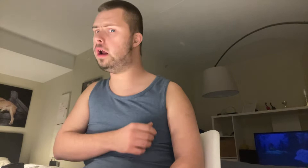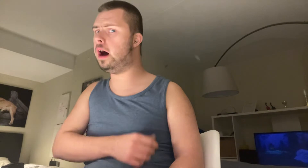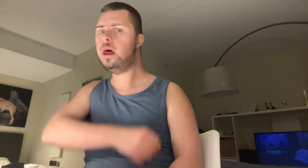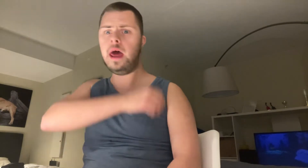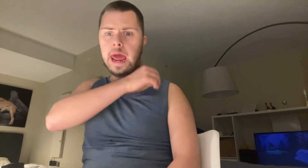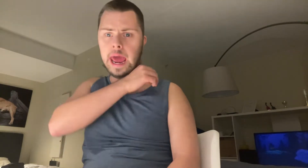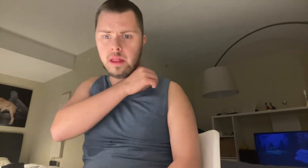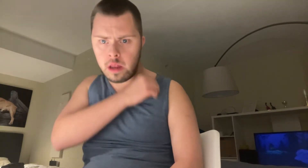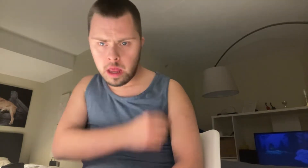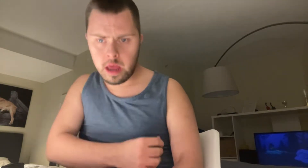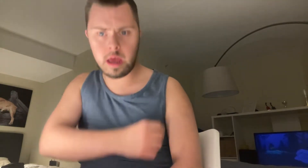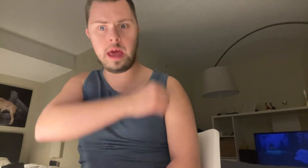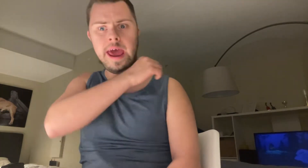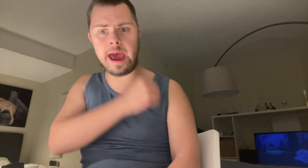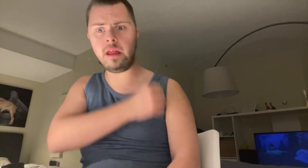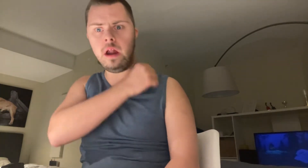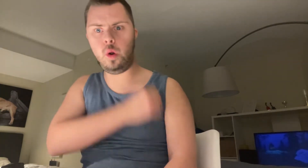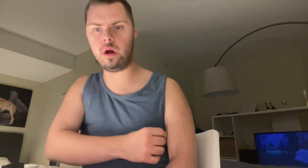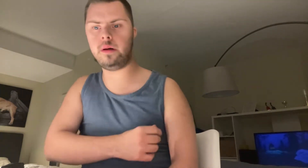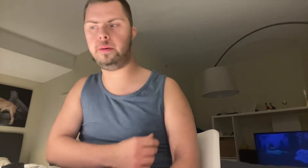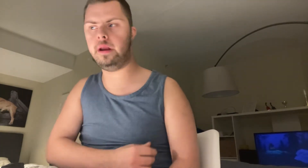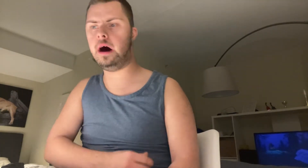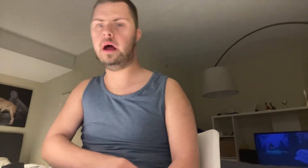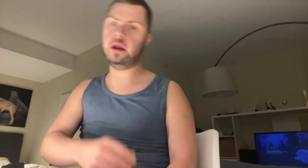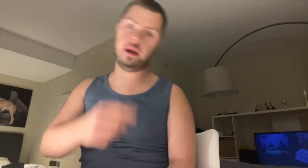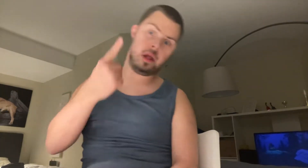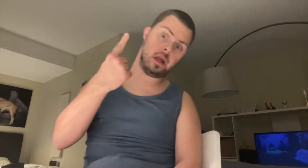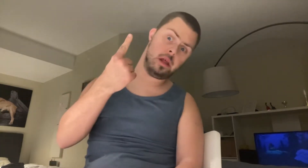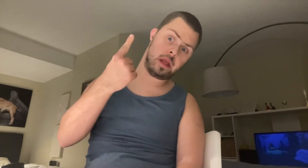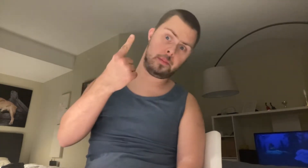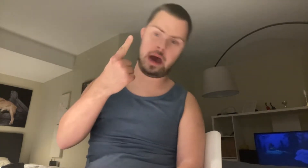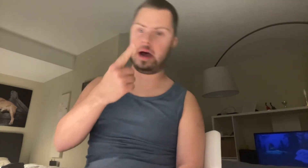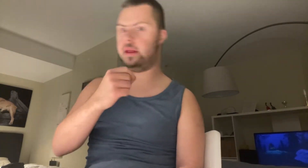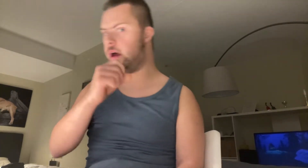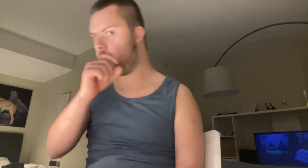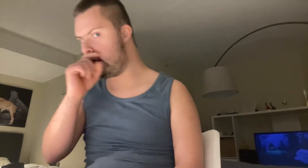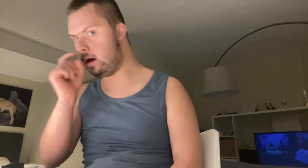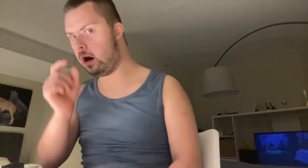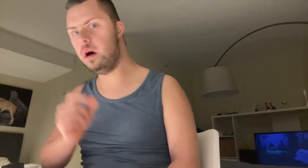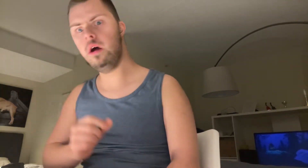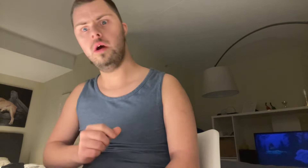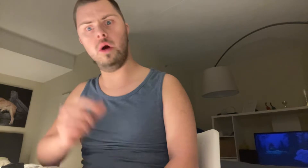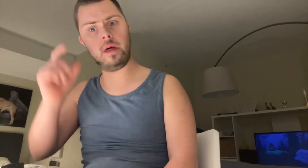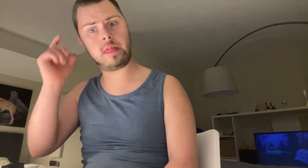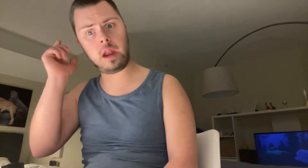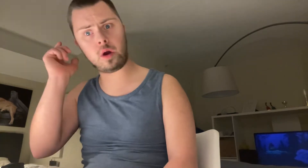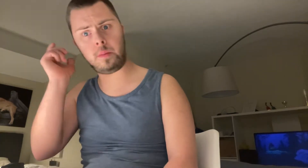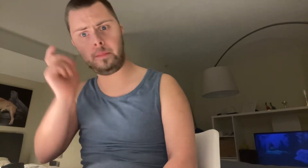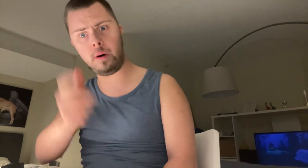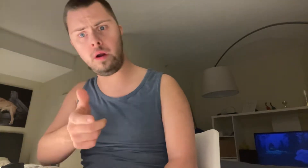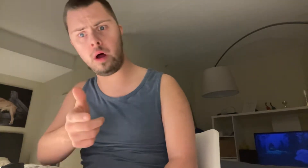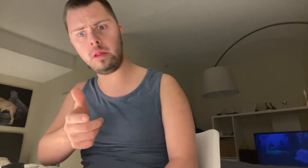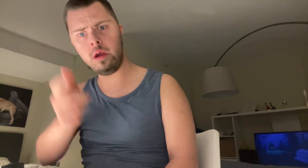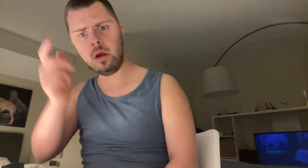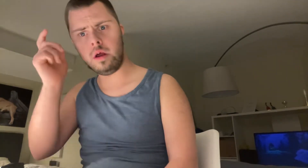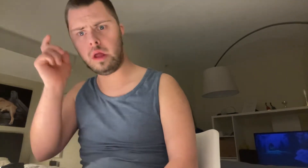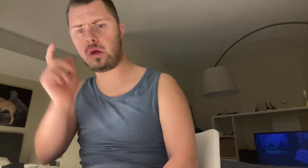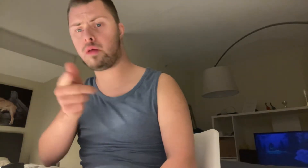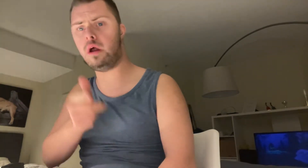Nu ska jag köra en låt bara. Det bara en. Ja. Sen kommer morgon. Då ska